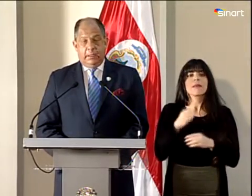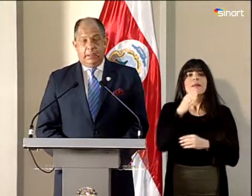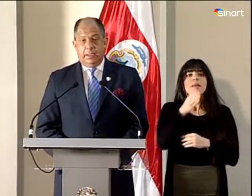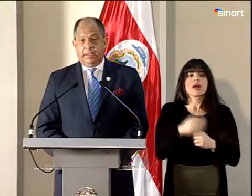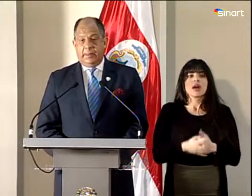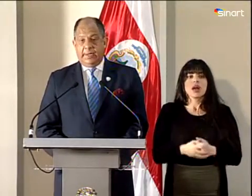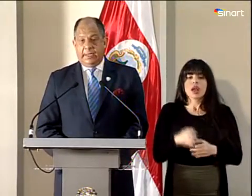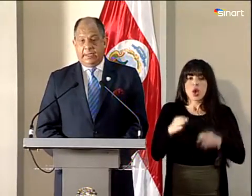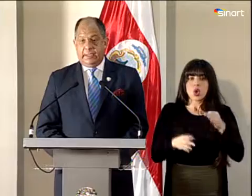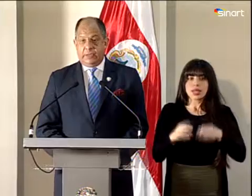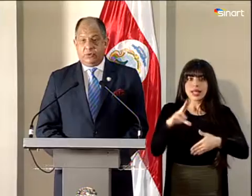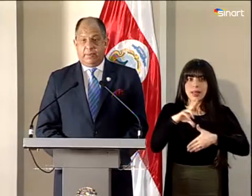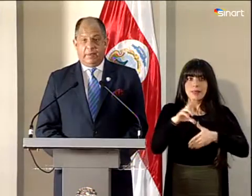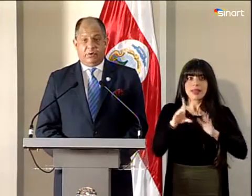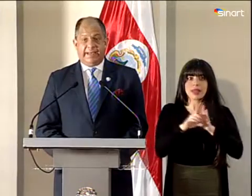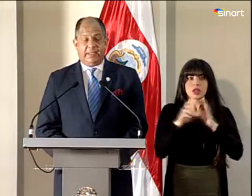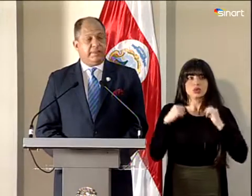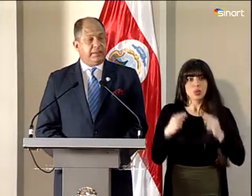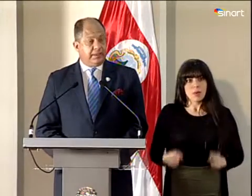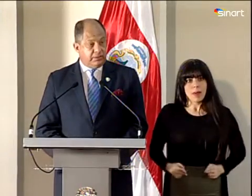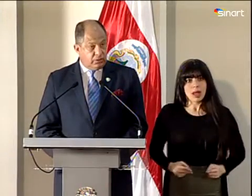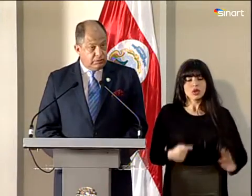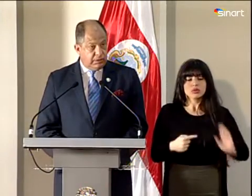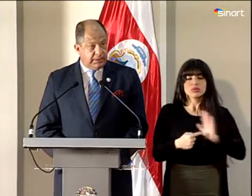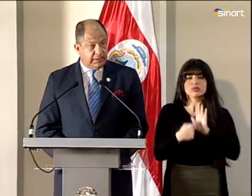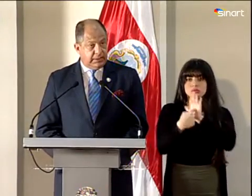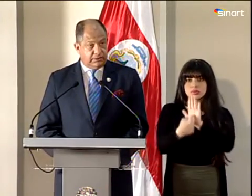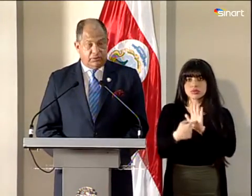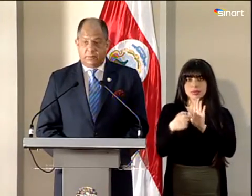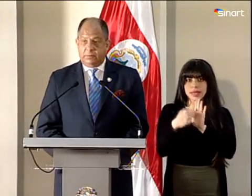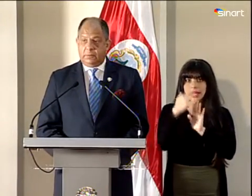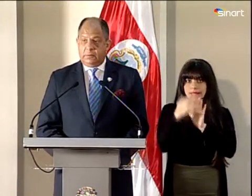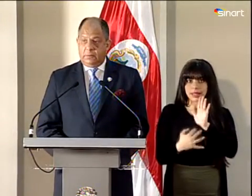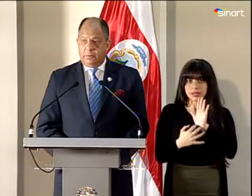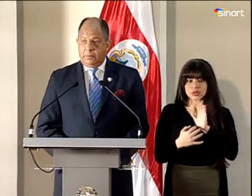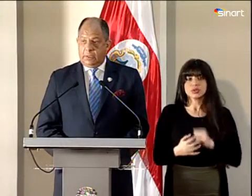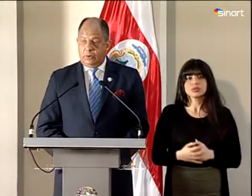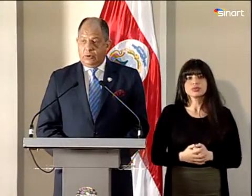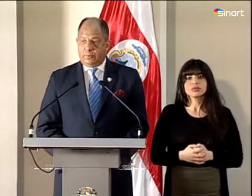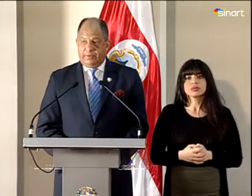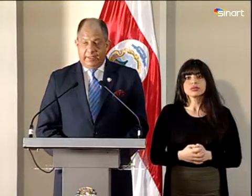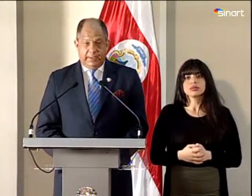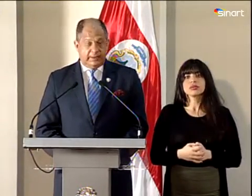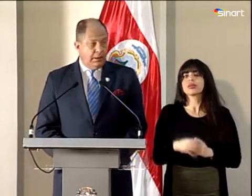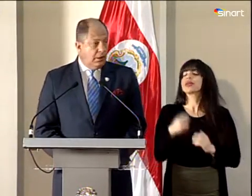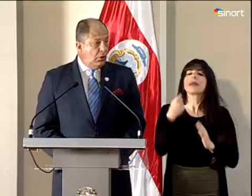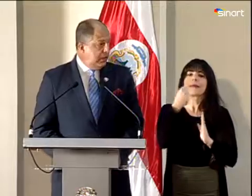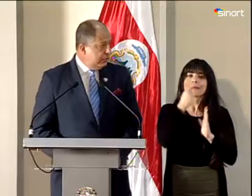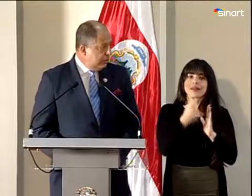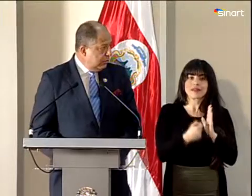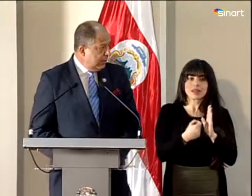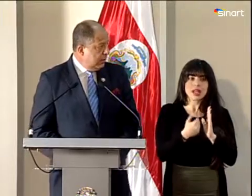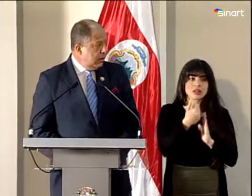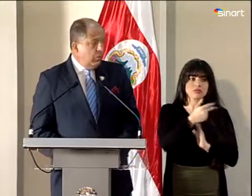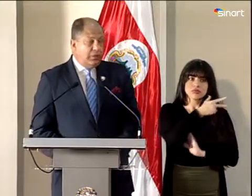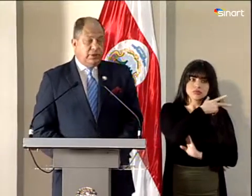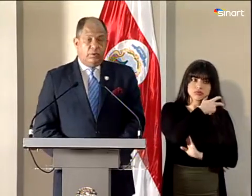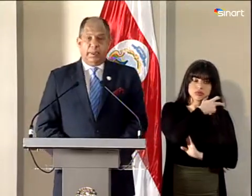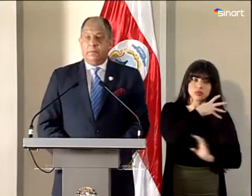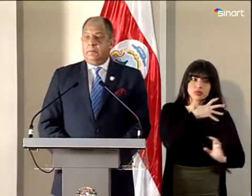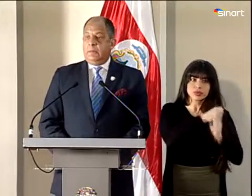Corte Interamericana de Derechos Humanos a hacer presentación de este texto, de cuyos perfiles oiremos ahora